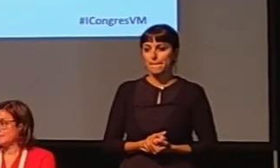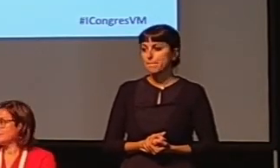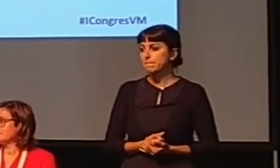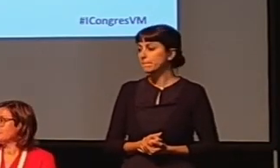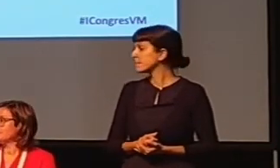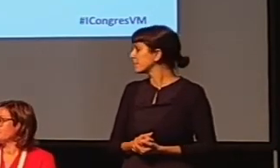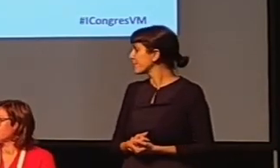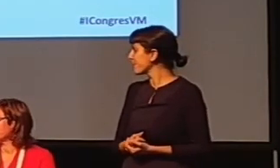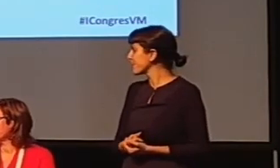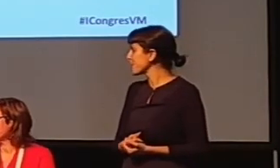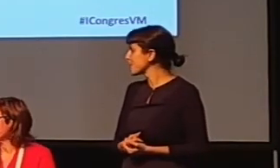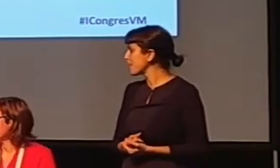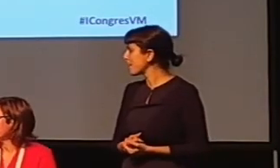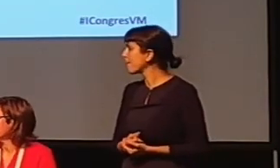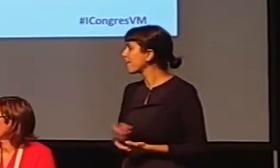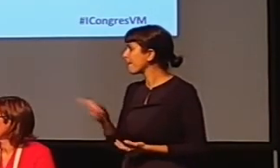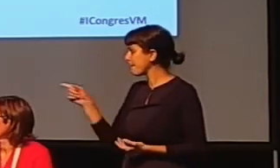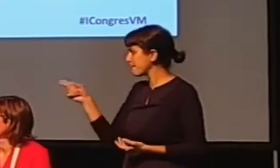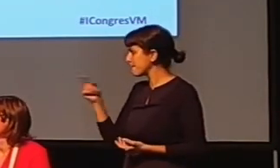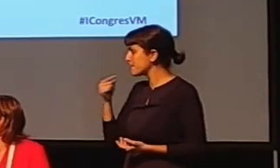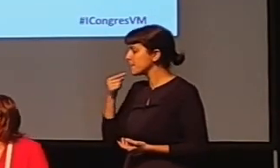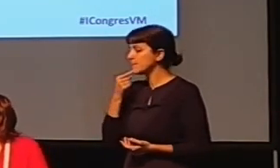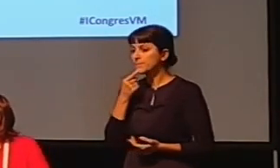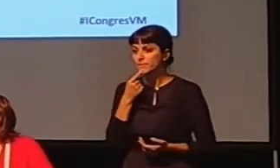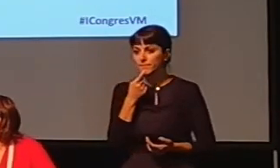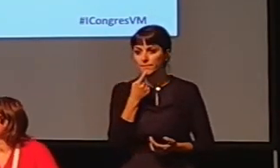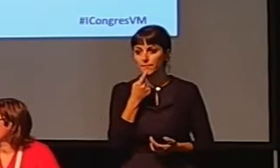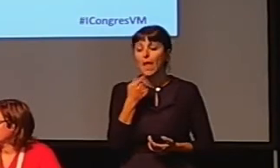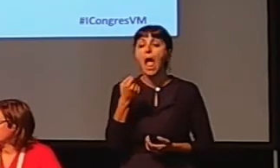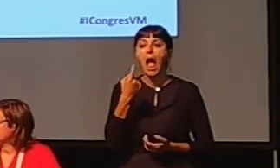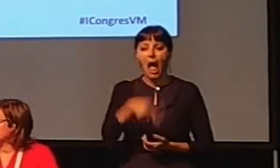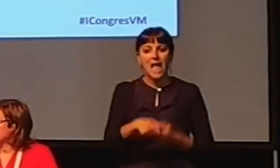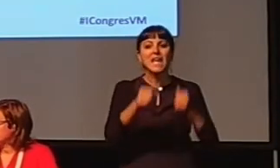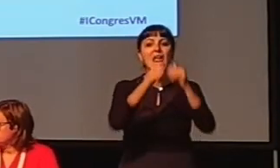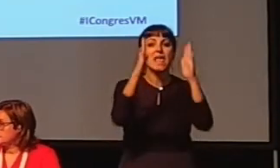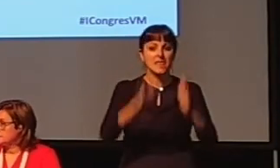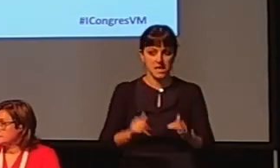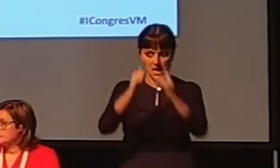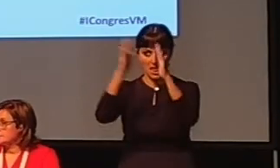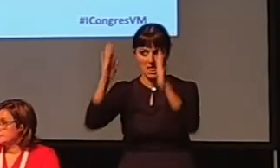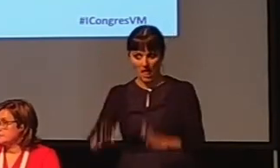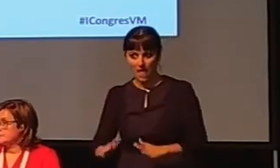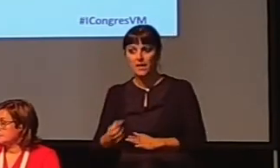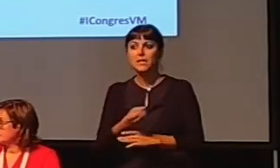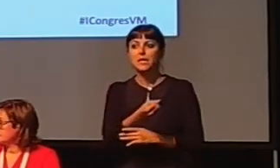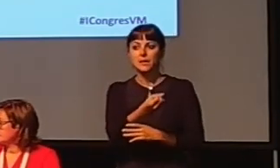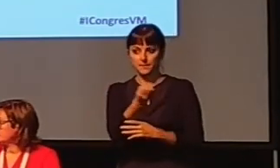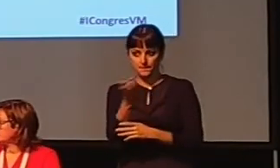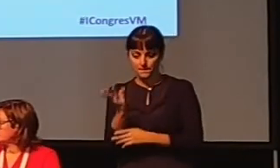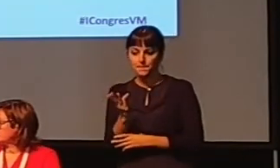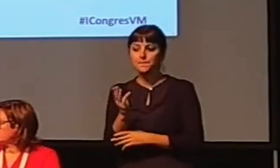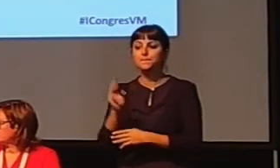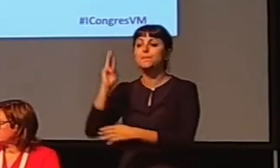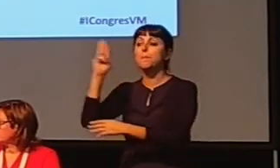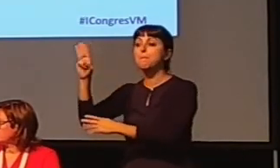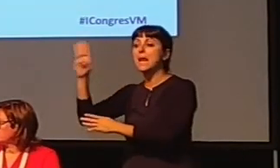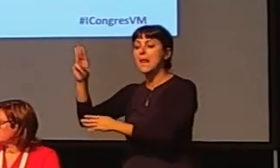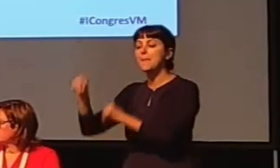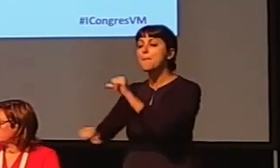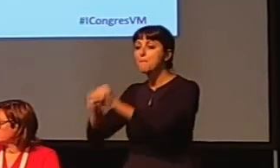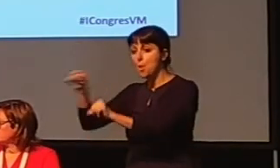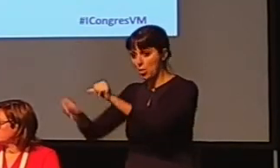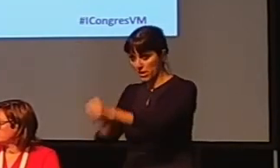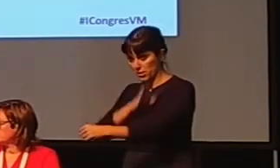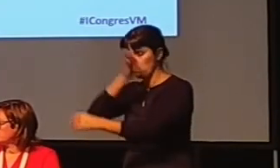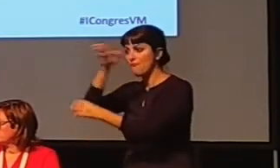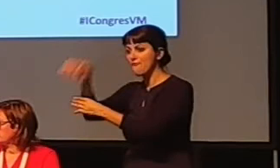Nos conocemos de todo el proceso del Parlament, de que algunas entidades especializadas estuvimos en el proceso del Parlament para denunciar